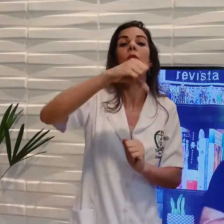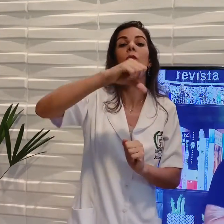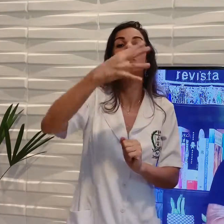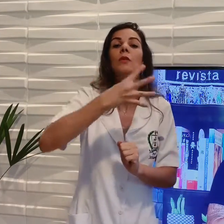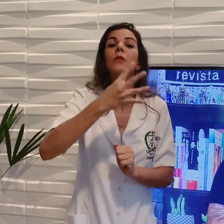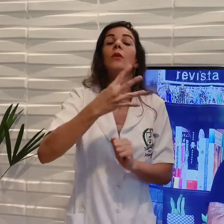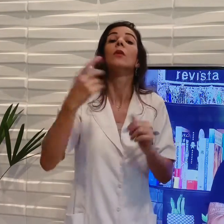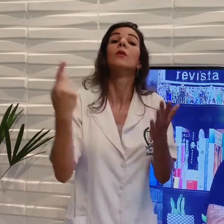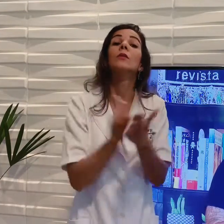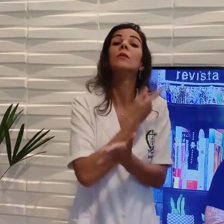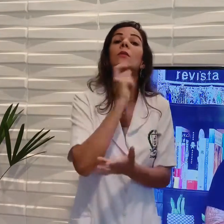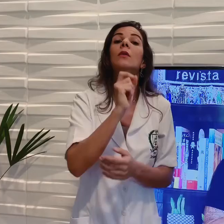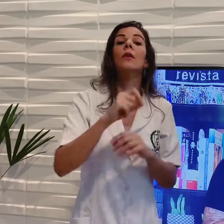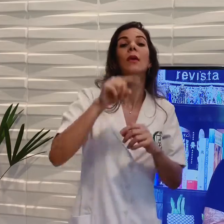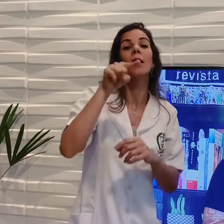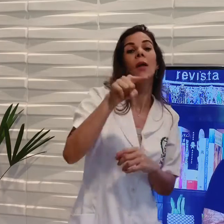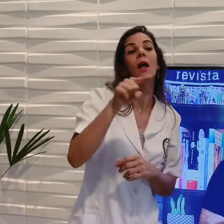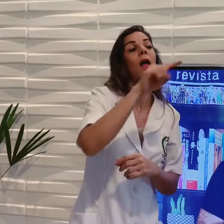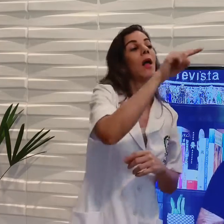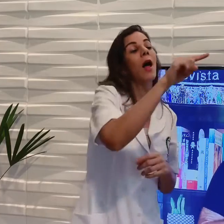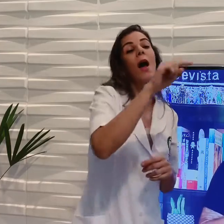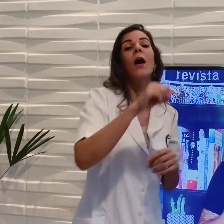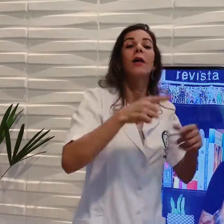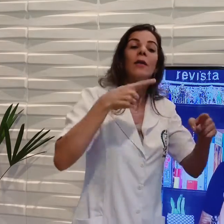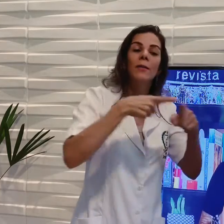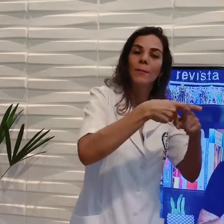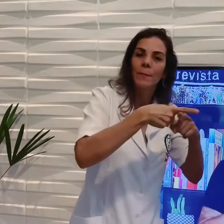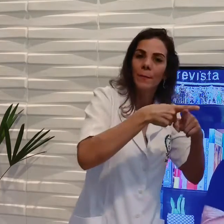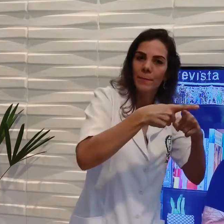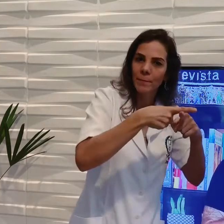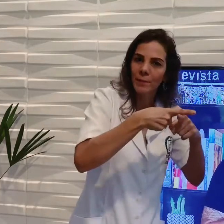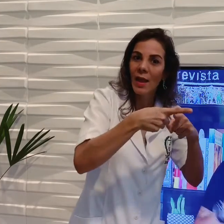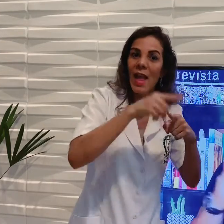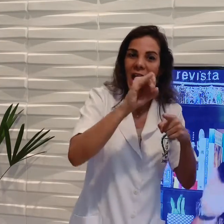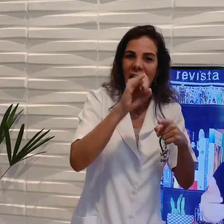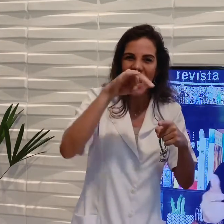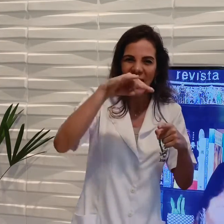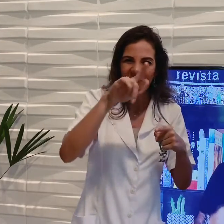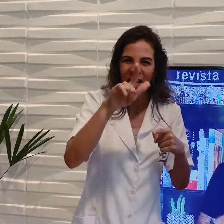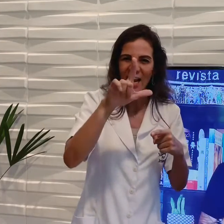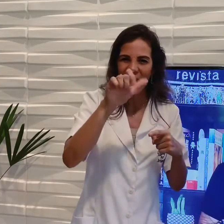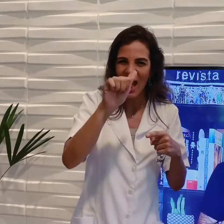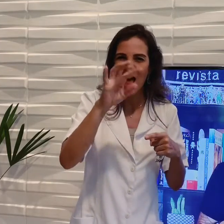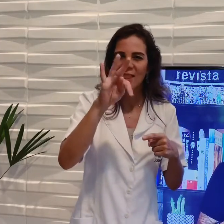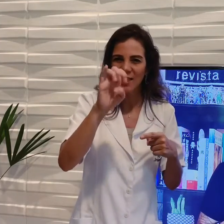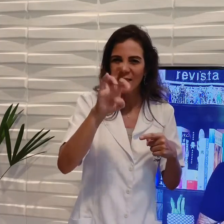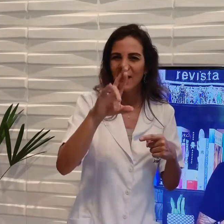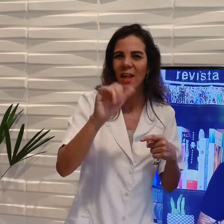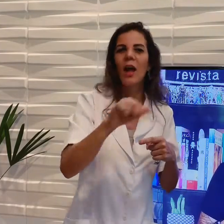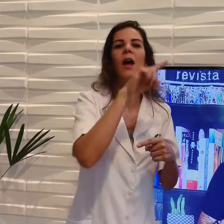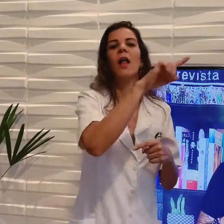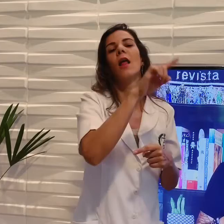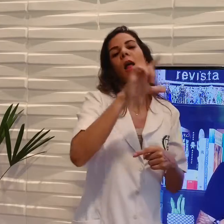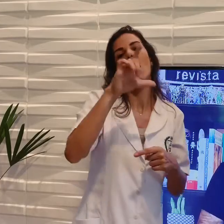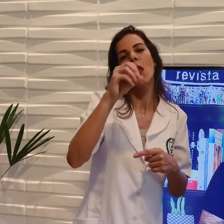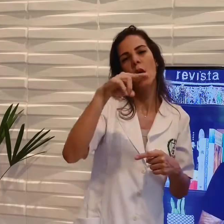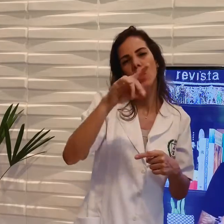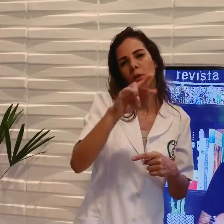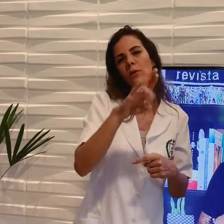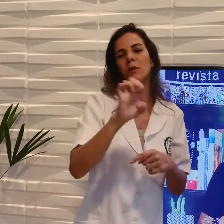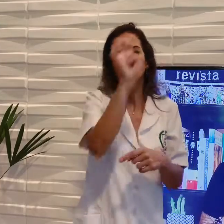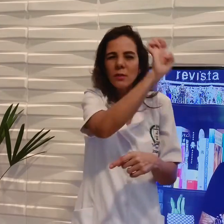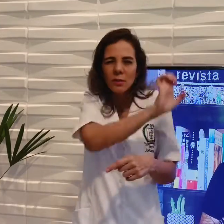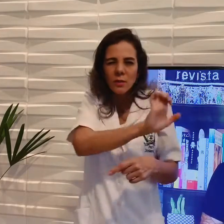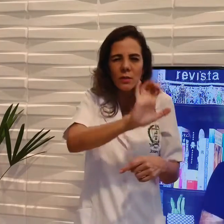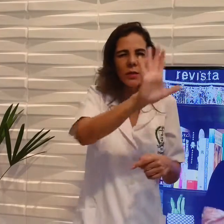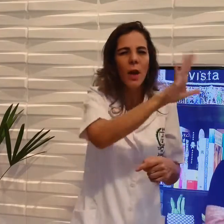1944, aconteceria em Londres, na Inglaterra. Obviamente, Londres, Inglaterra e aquele miolo europeu, a gente está falando